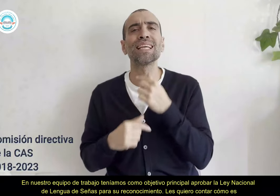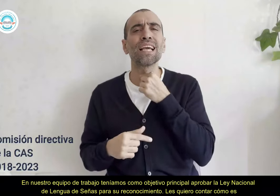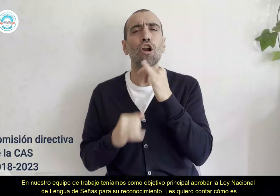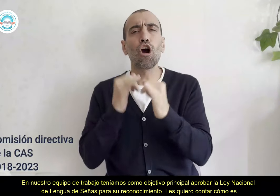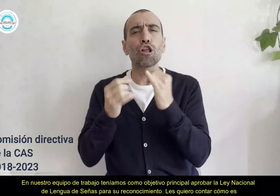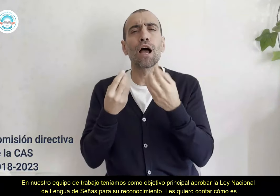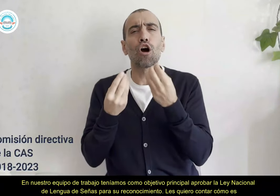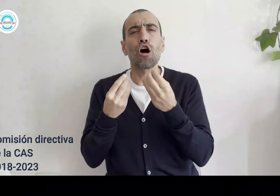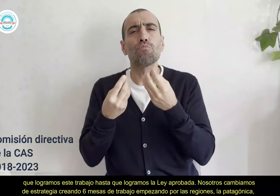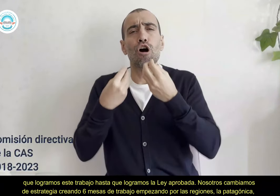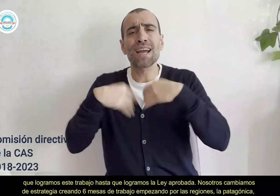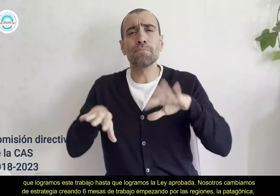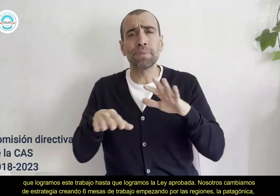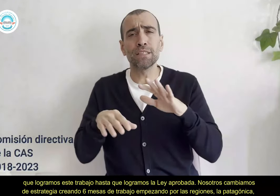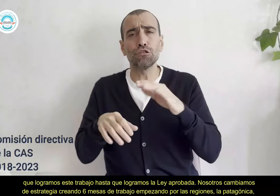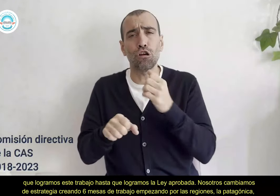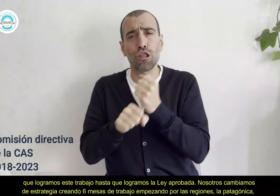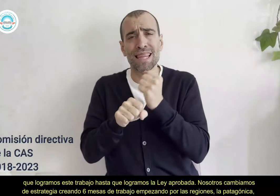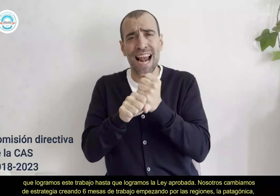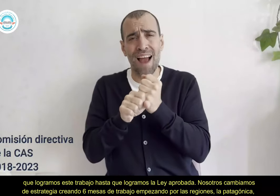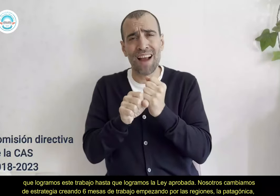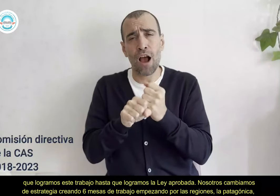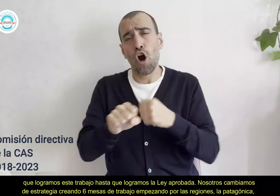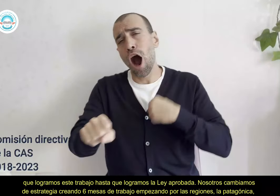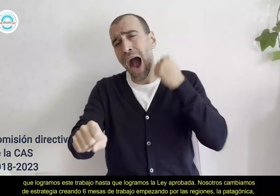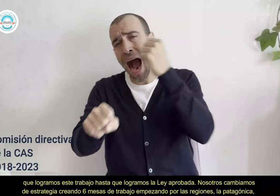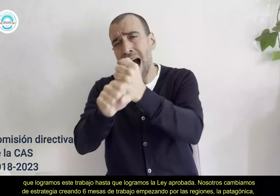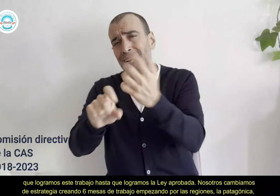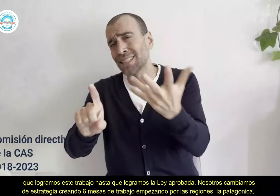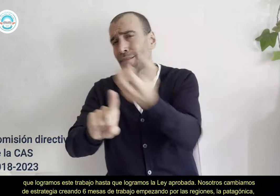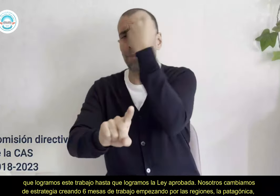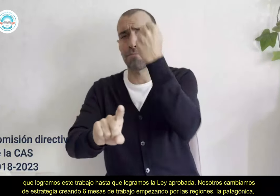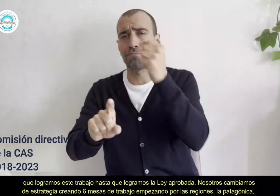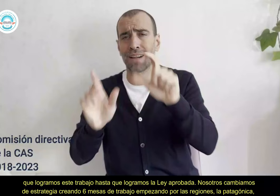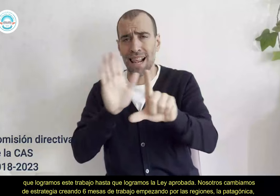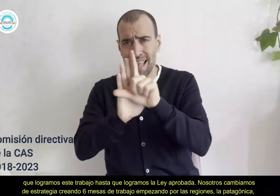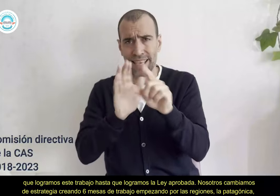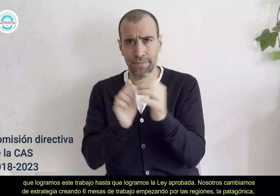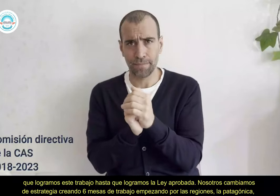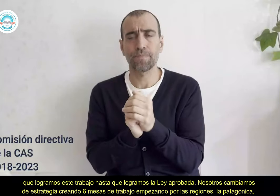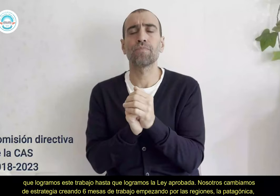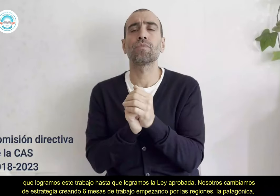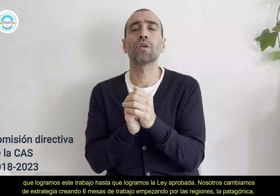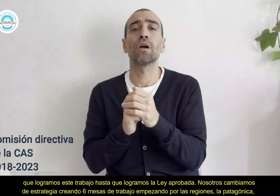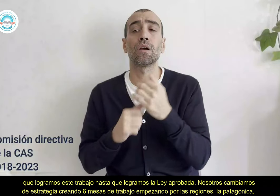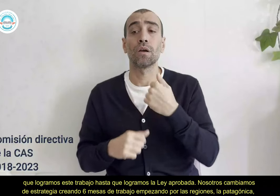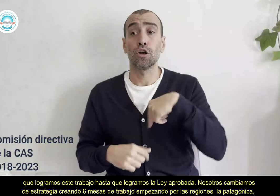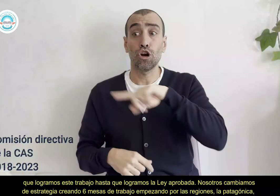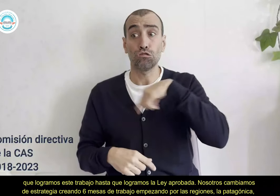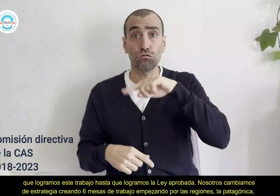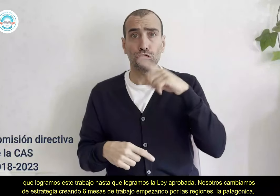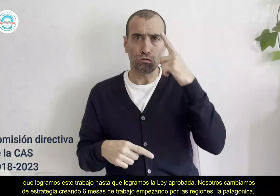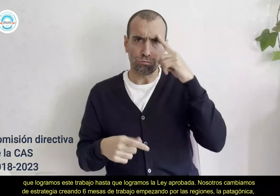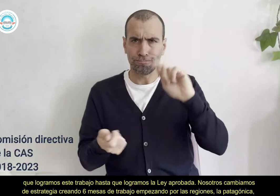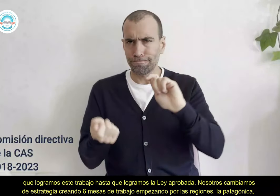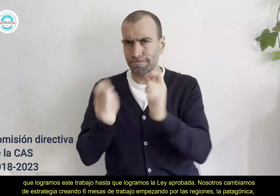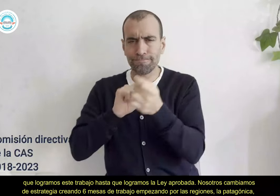Les quiero contar cómo es que logramos este trabajo hasta que logramos la ley aprobada.